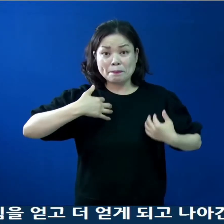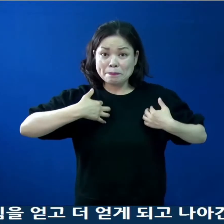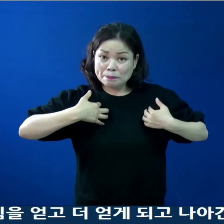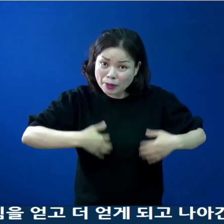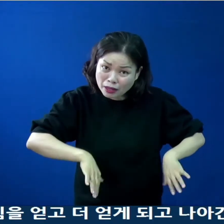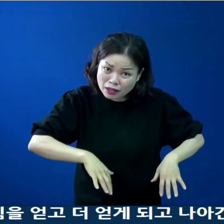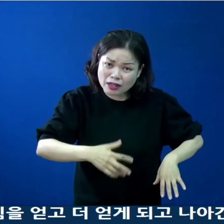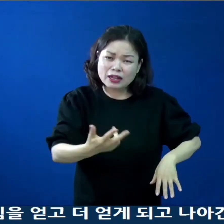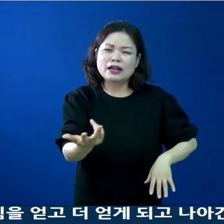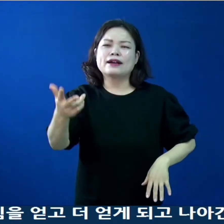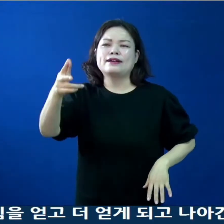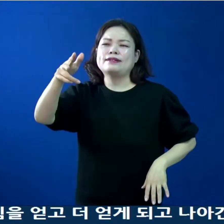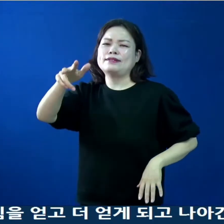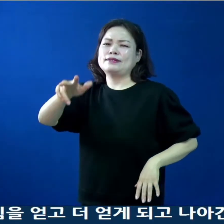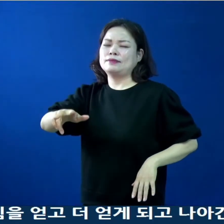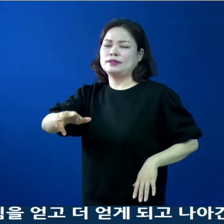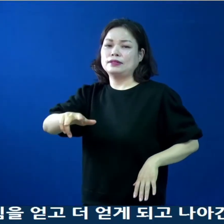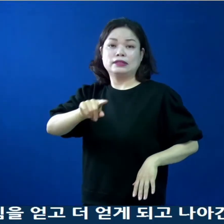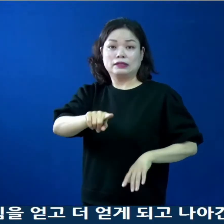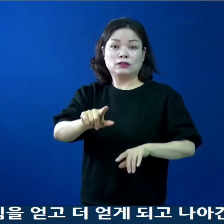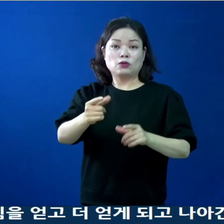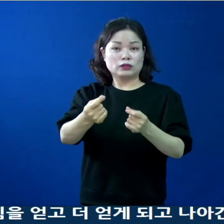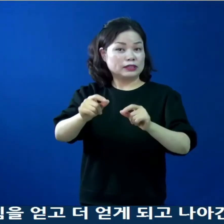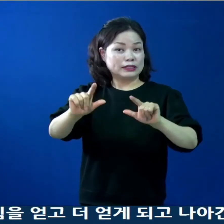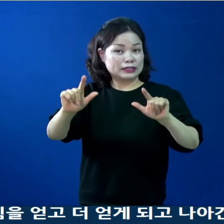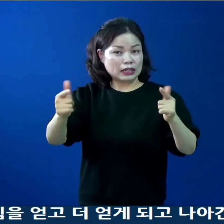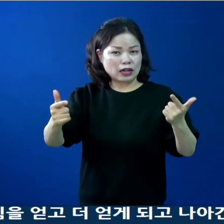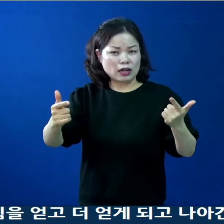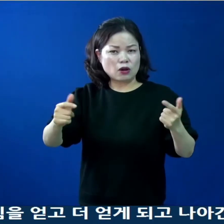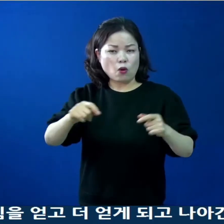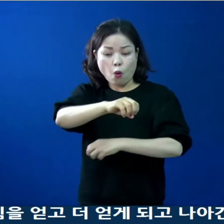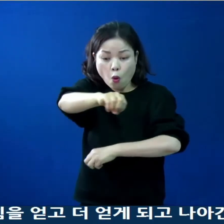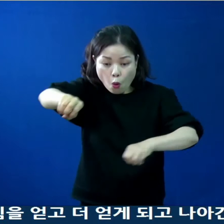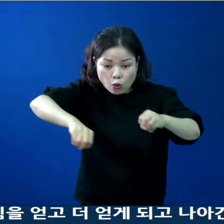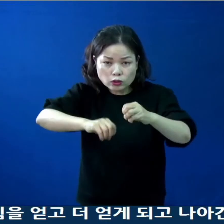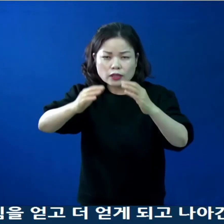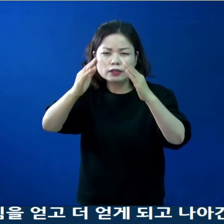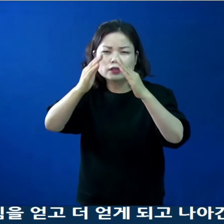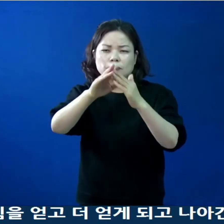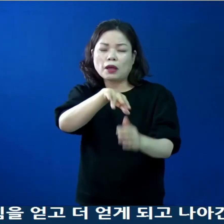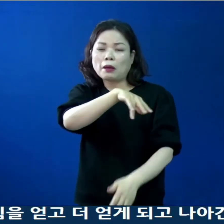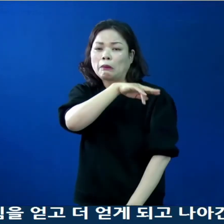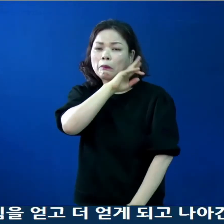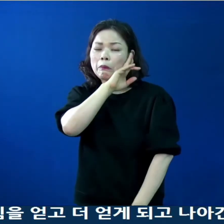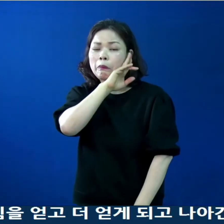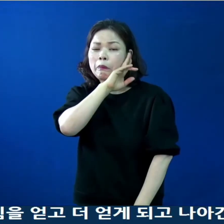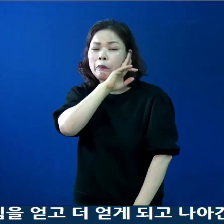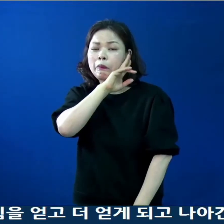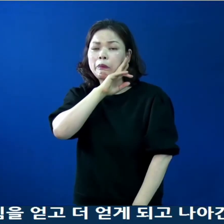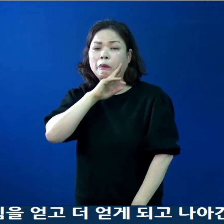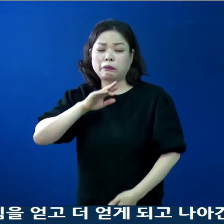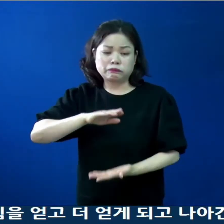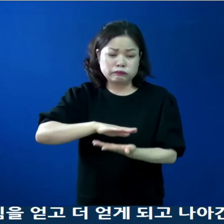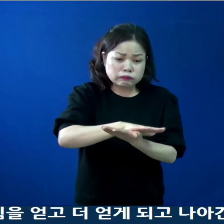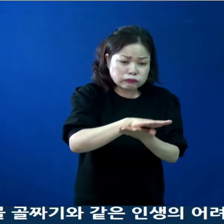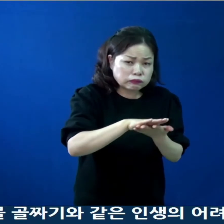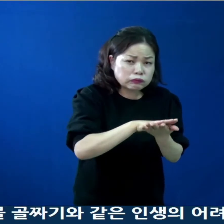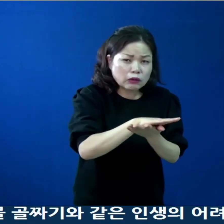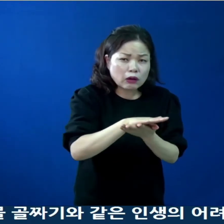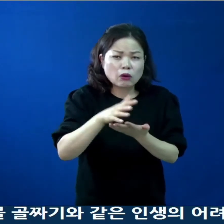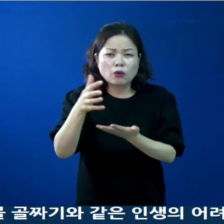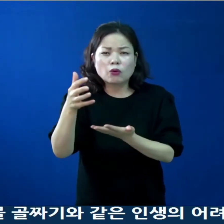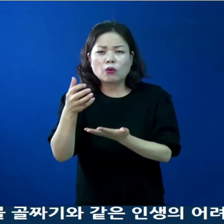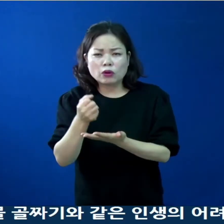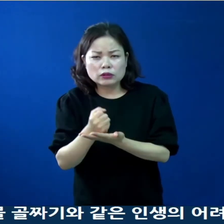있지만 그렇지 않다는 것입니다. 오히려 그들이 집에서 편하게 쉬거나 놀면서 얻을 수 있는